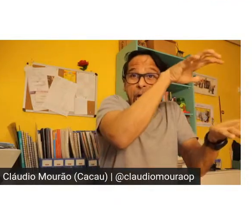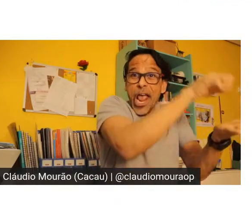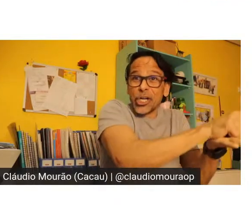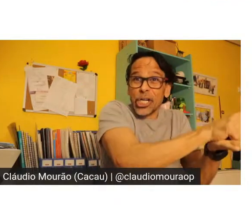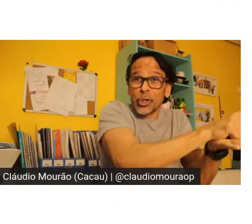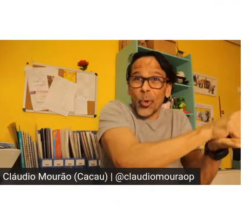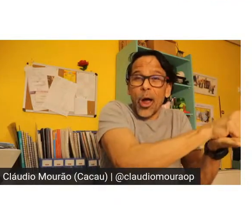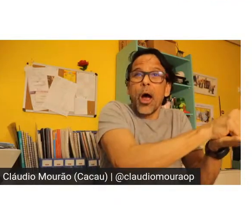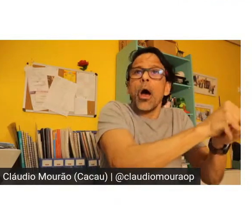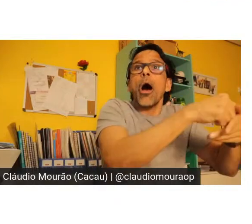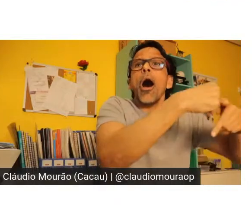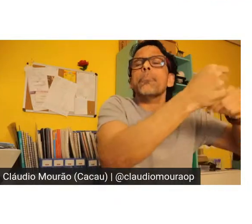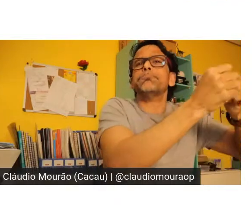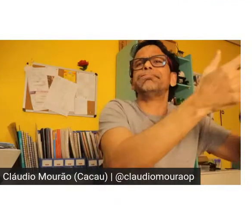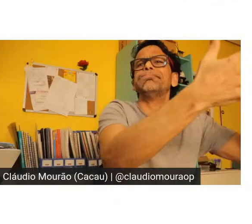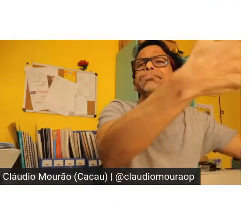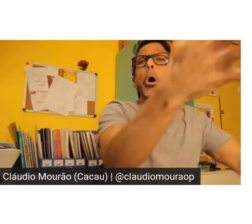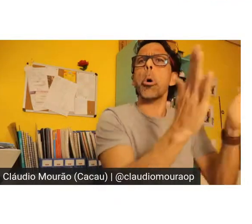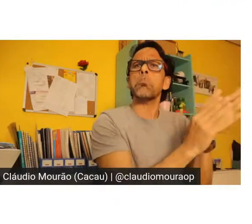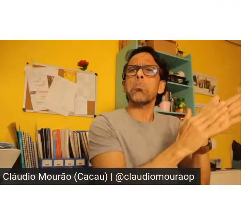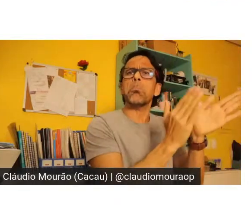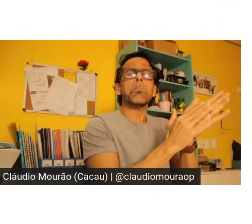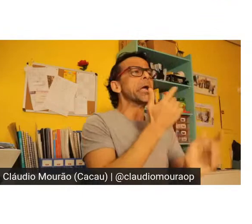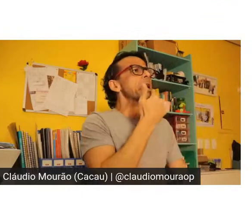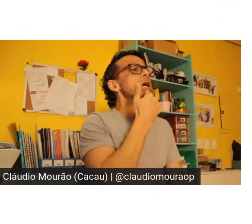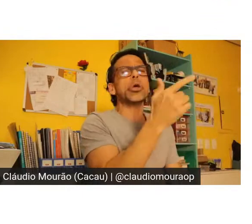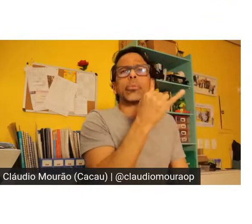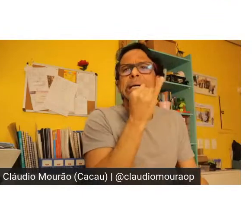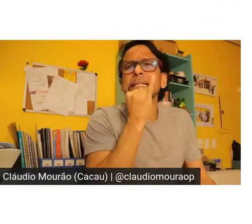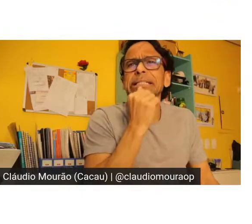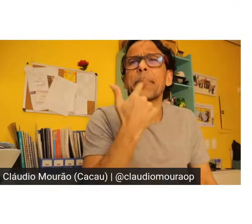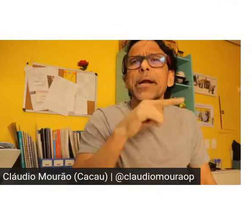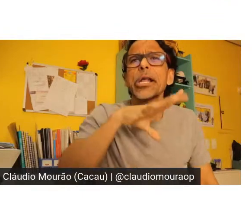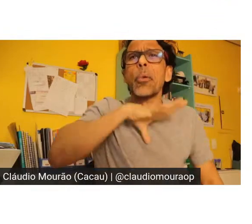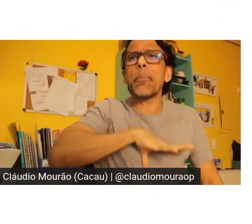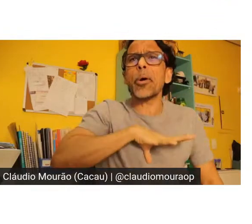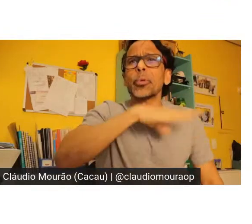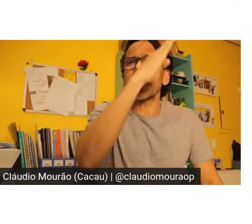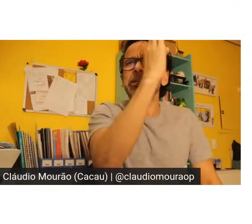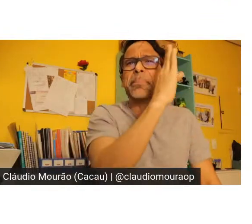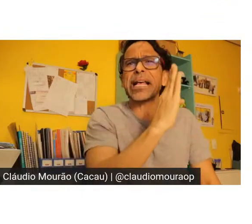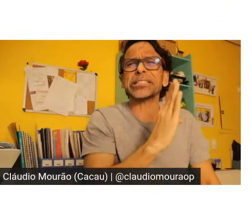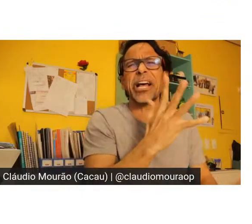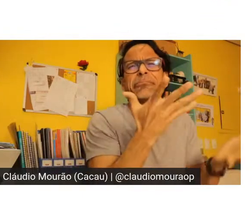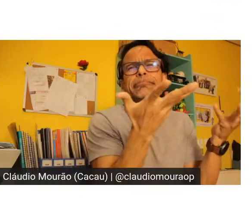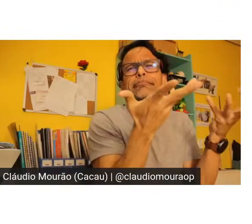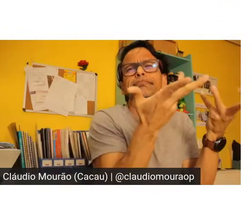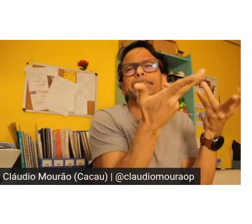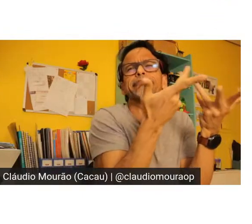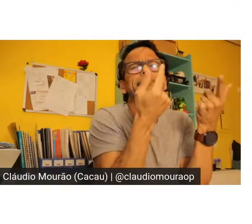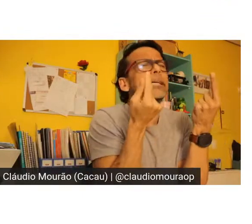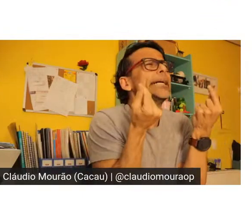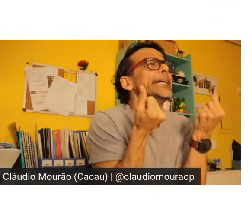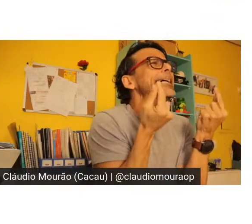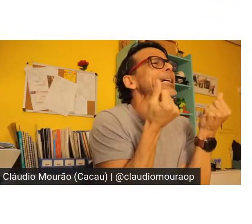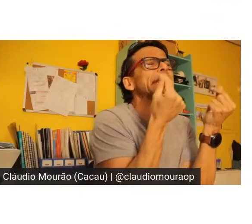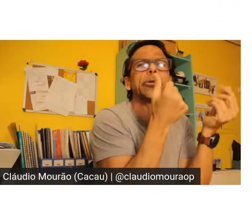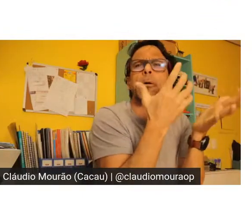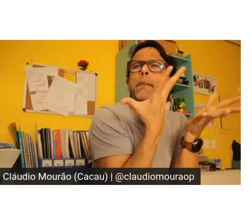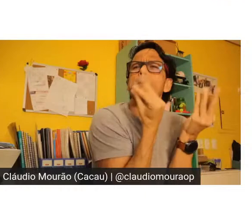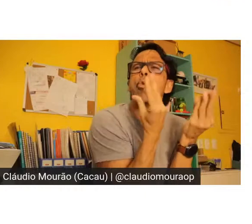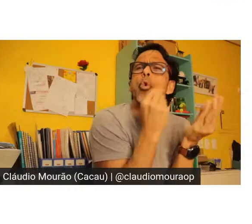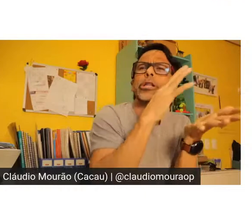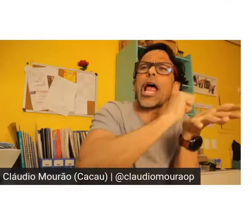né semelhante aos ouvintes que tem essa facilidade de registrar as suas ações